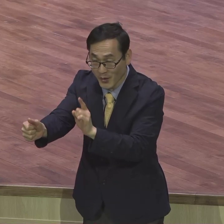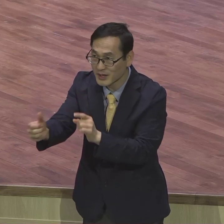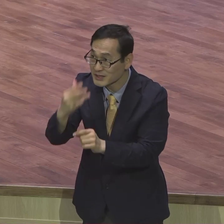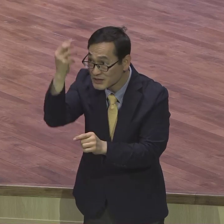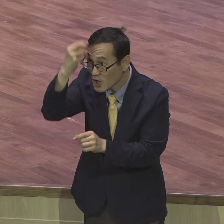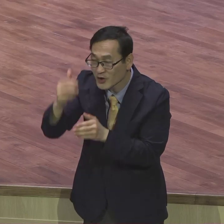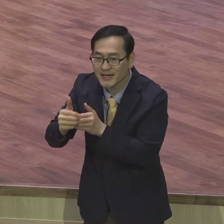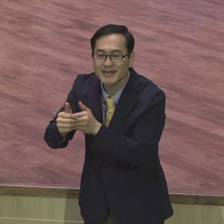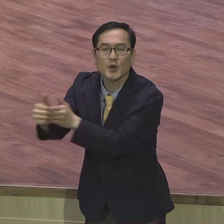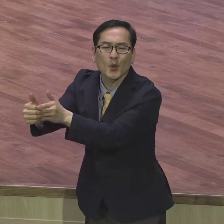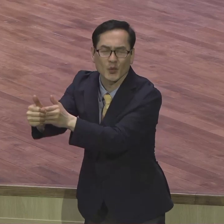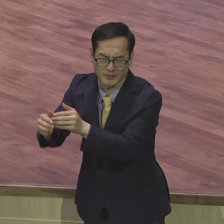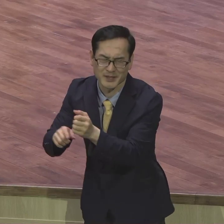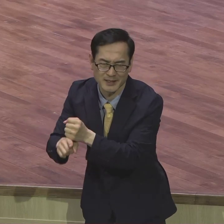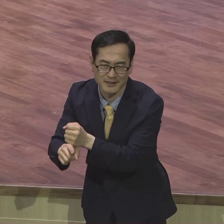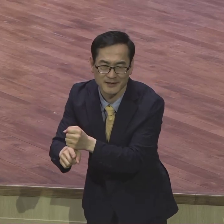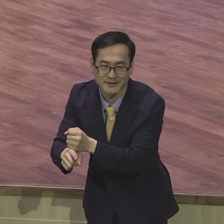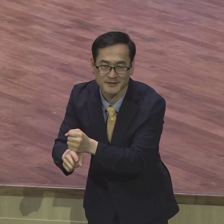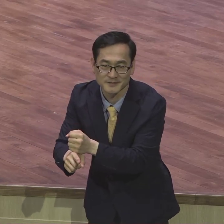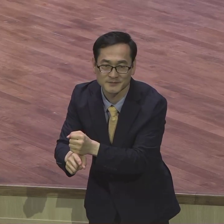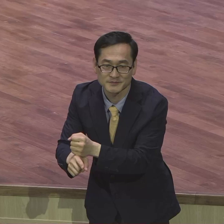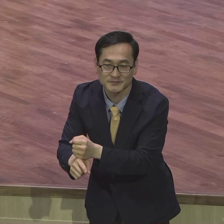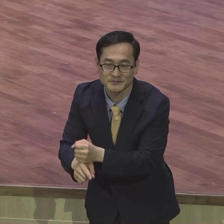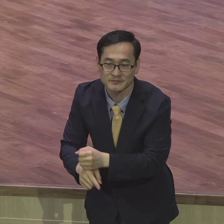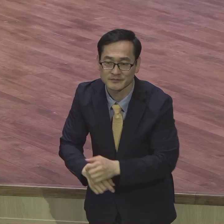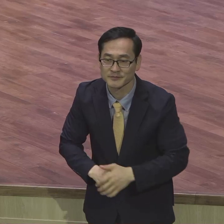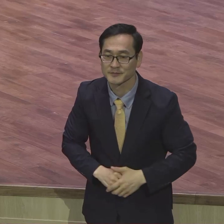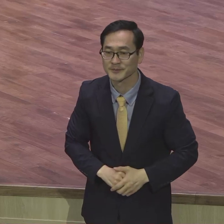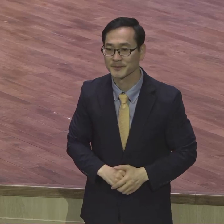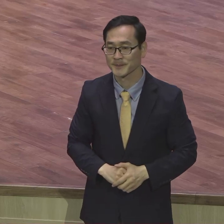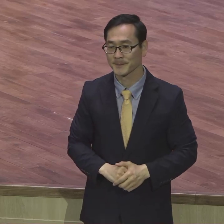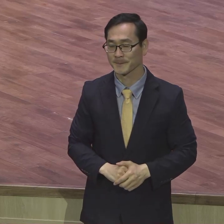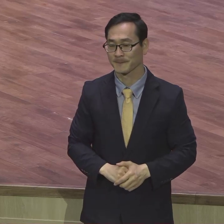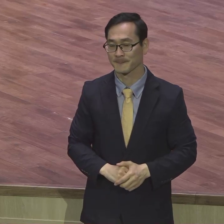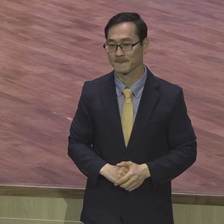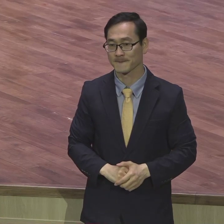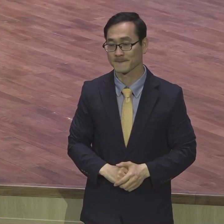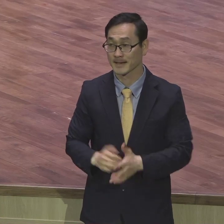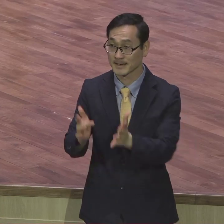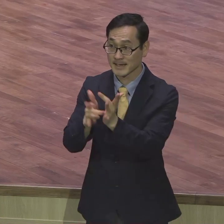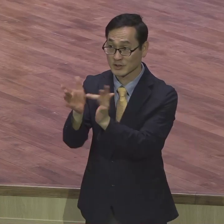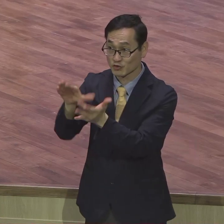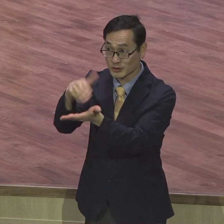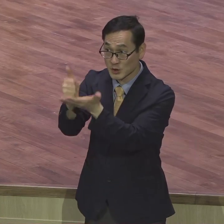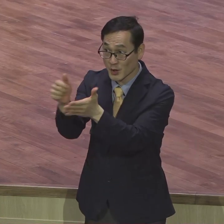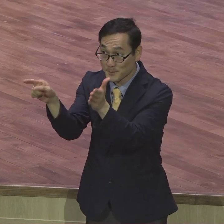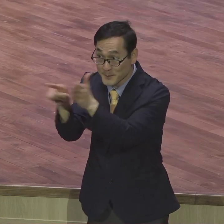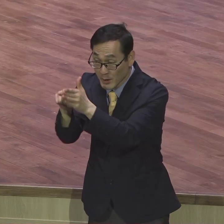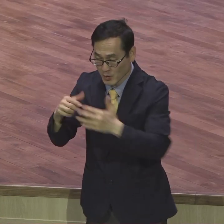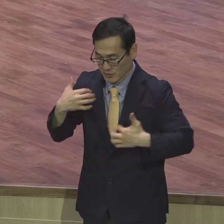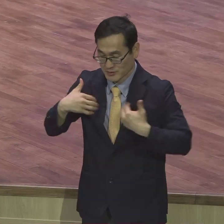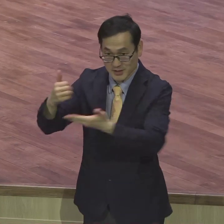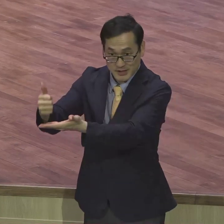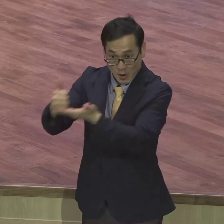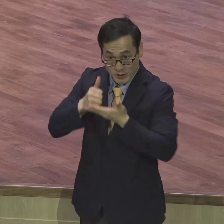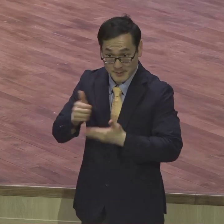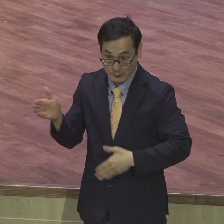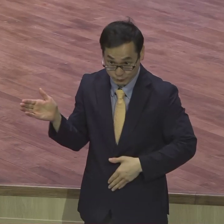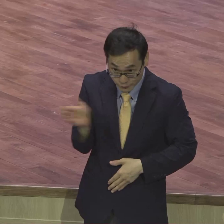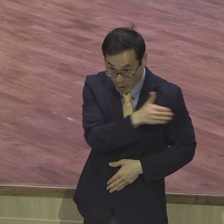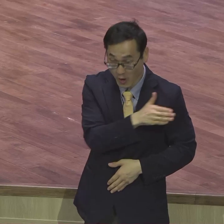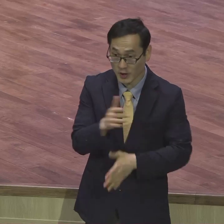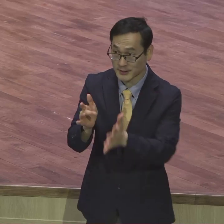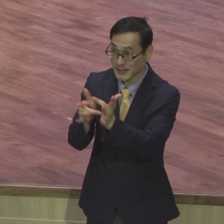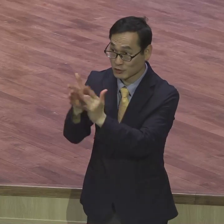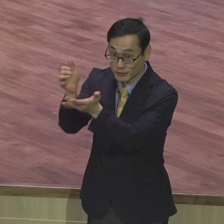인도예요. 성령의 인도 이거 받는 것을 말하는데 우리가 예수의 믿고 영접하는 순간에 예수